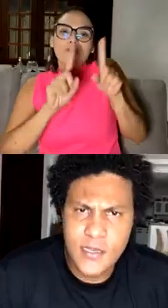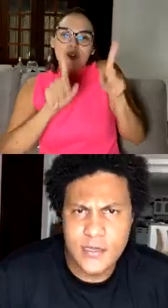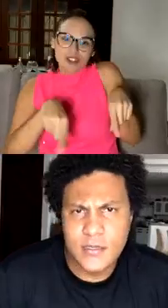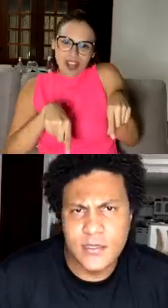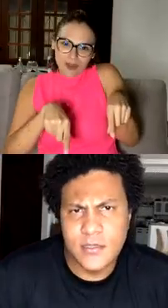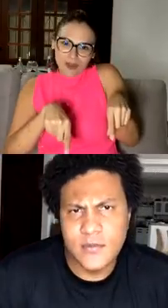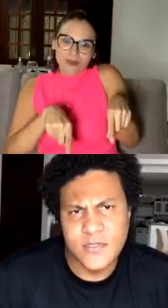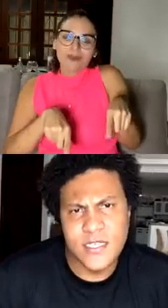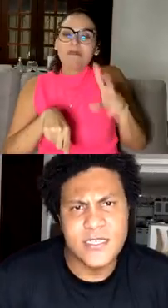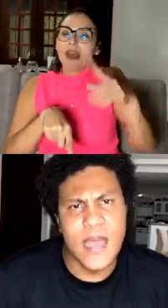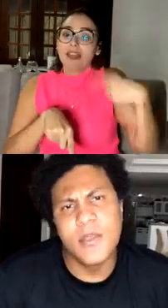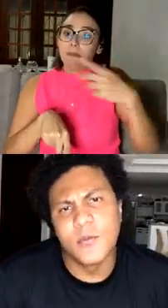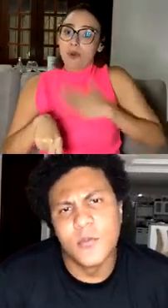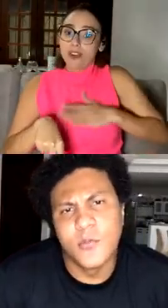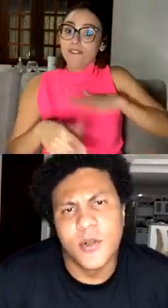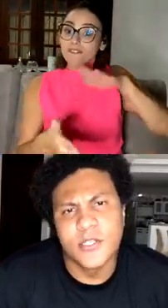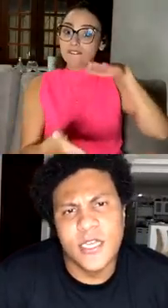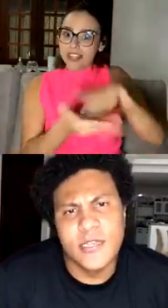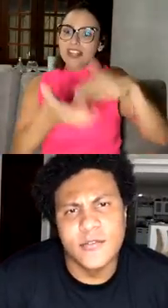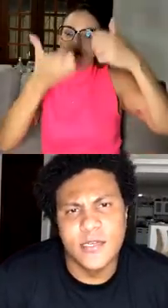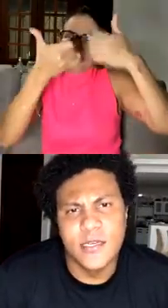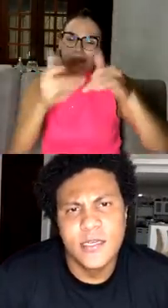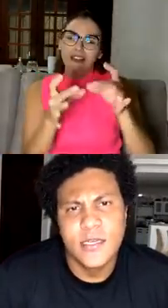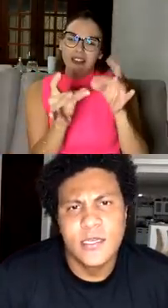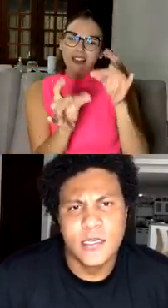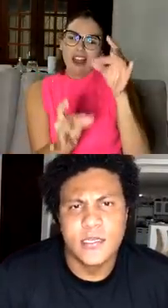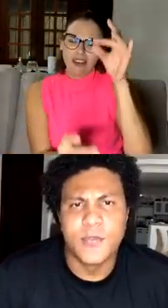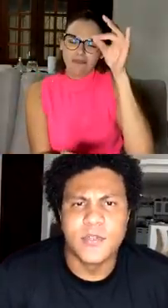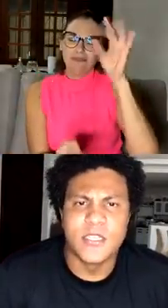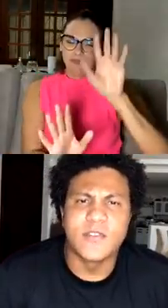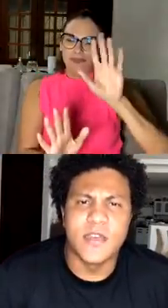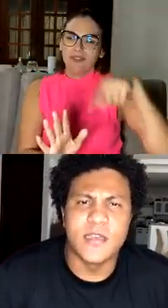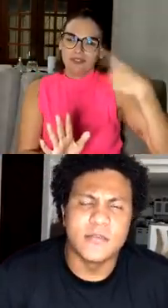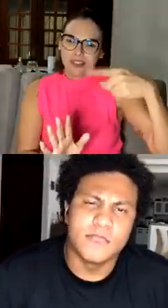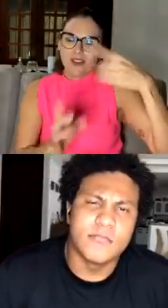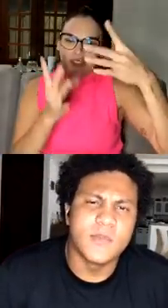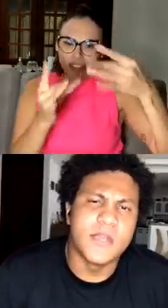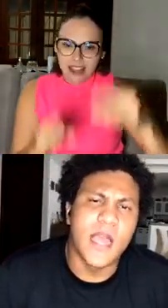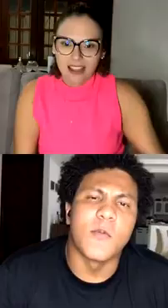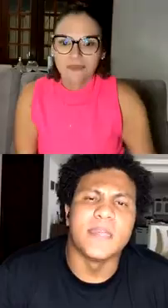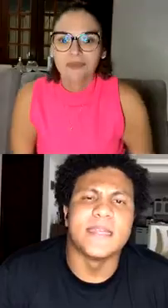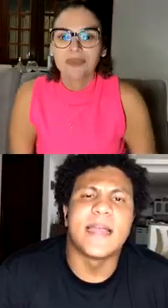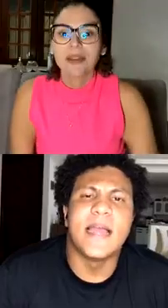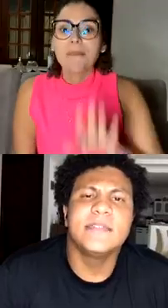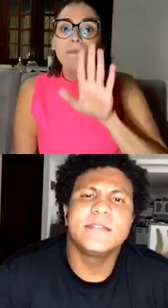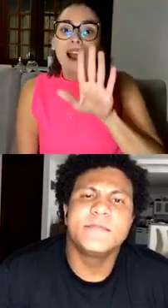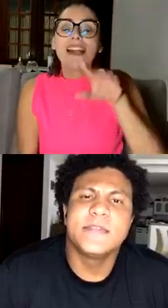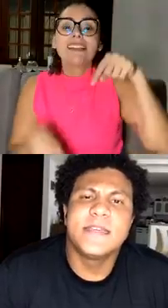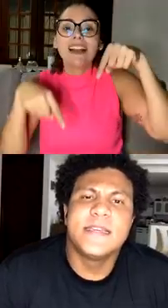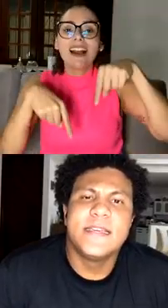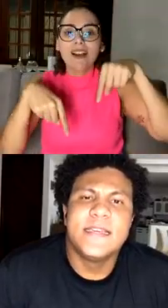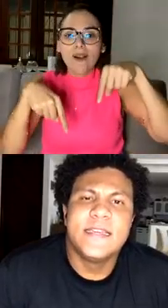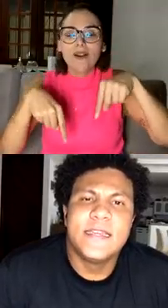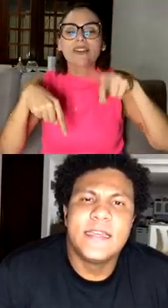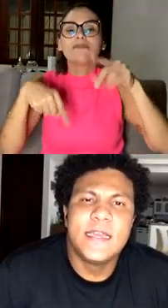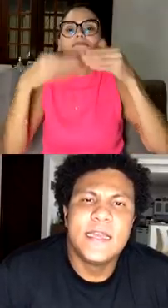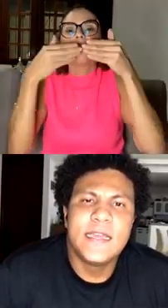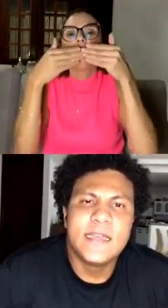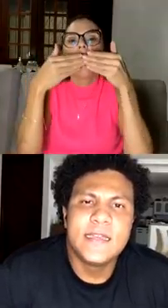avisei, vocês sabem do projeto, né? E depois a gente vai explicar com mais detalhes.